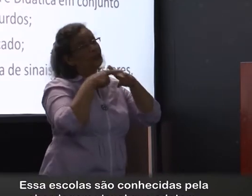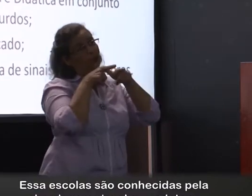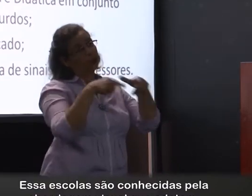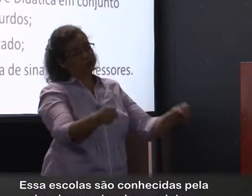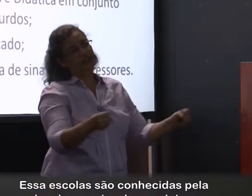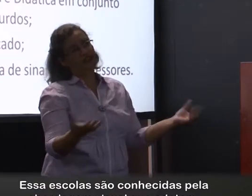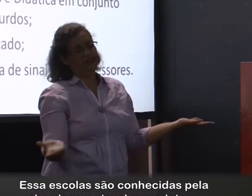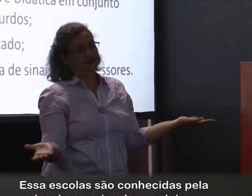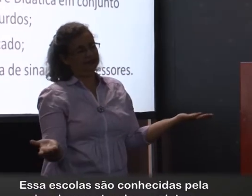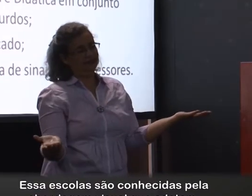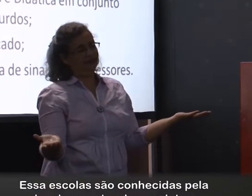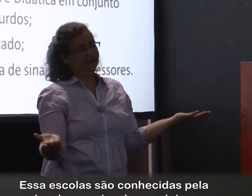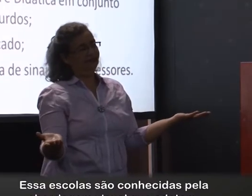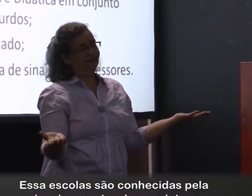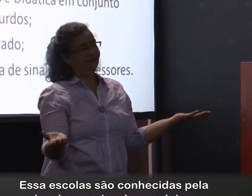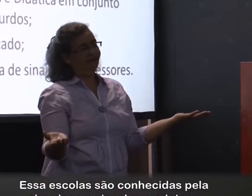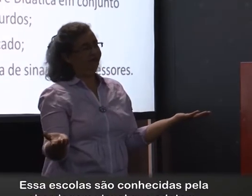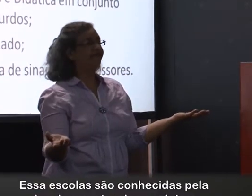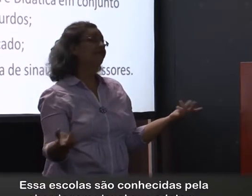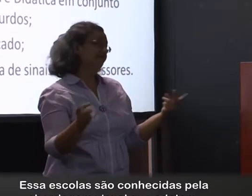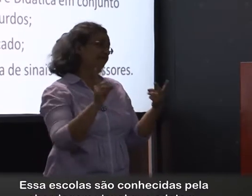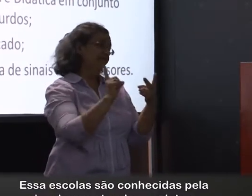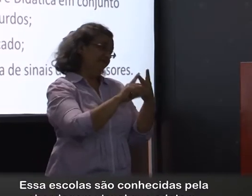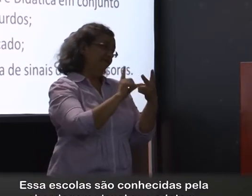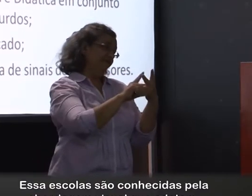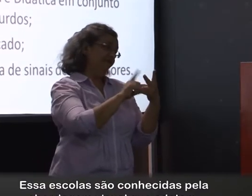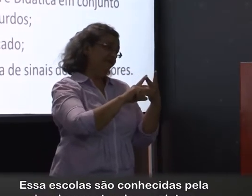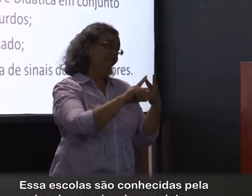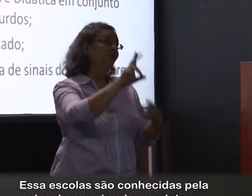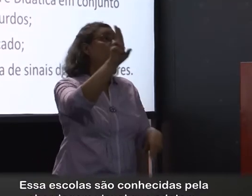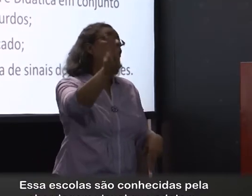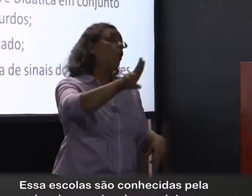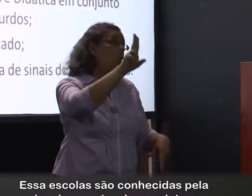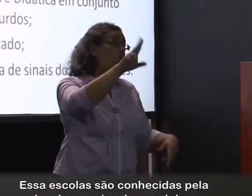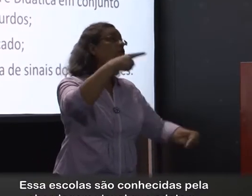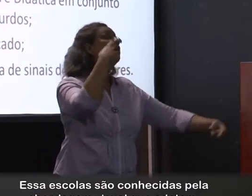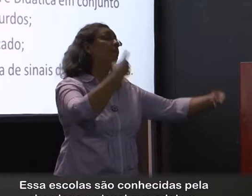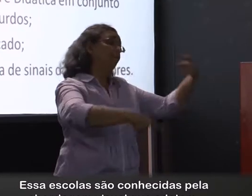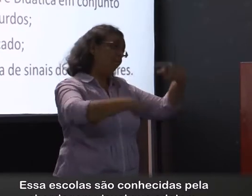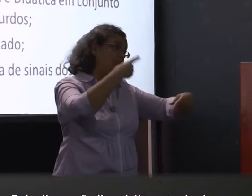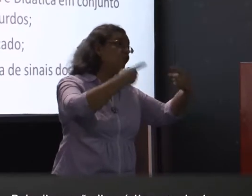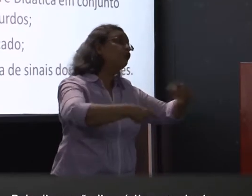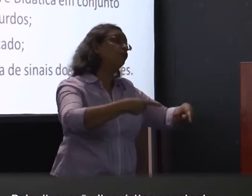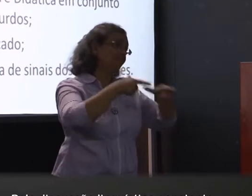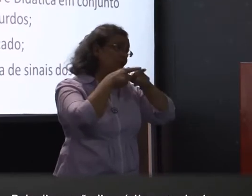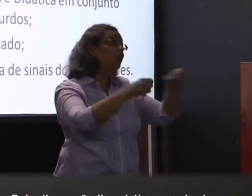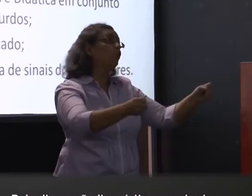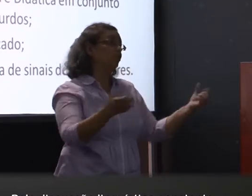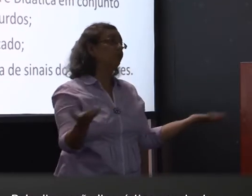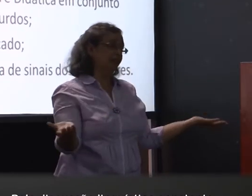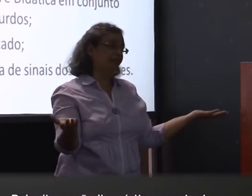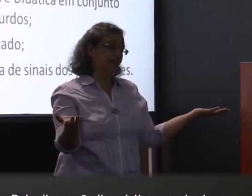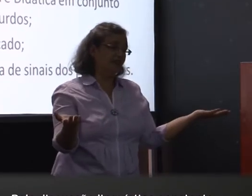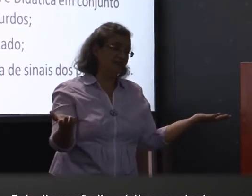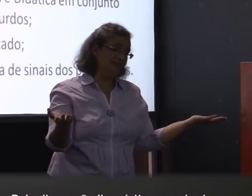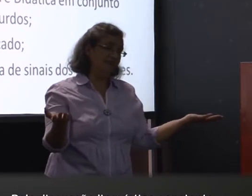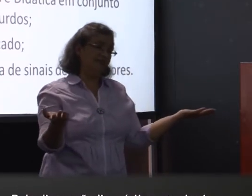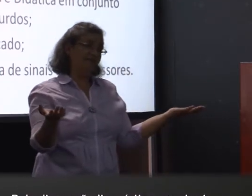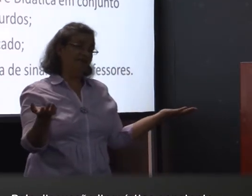Porque essas escolas, elas são famosas e reconhecidas pela abordagem visual que adotam, pela discussão